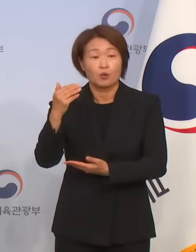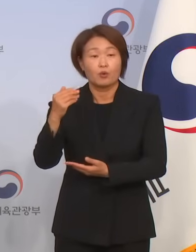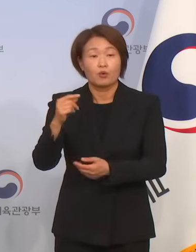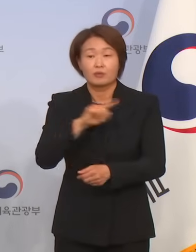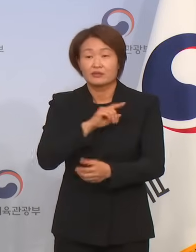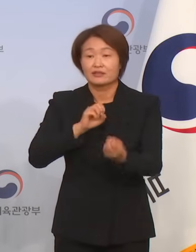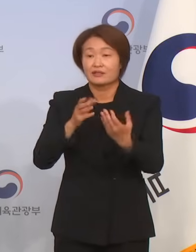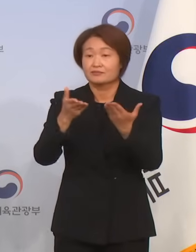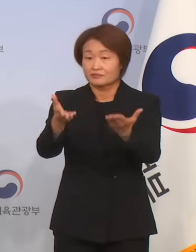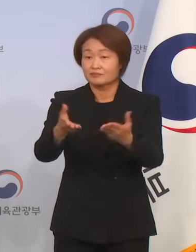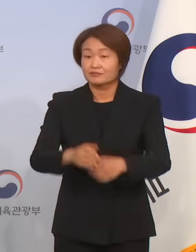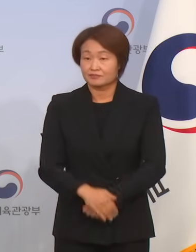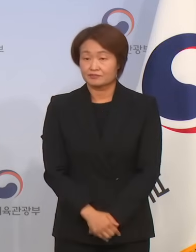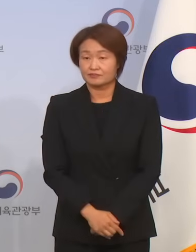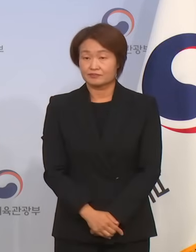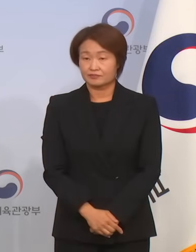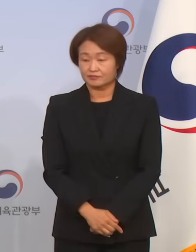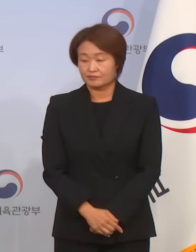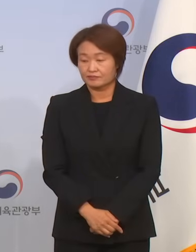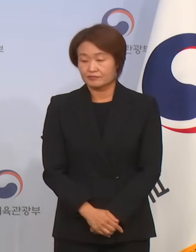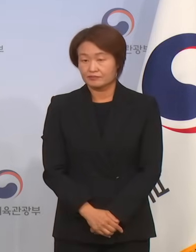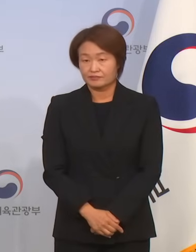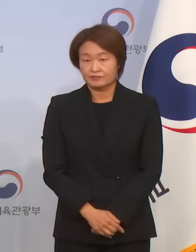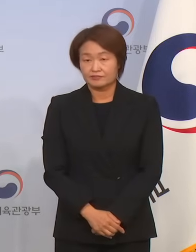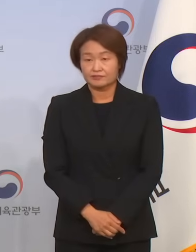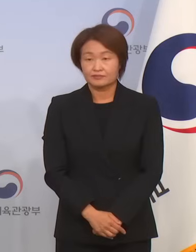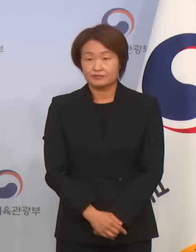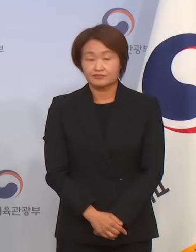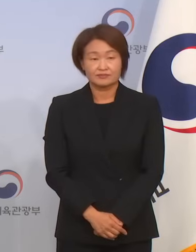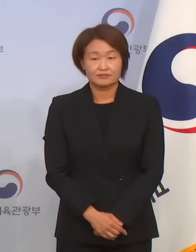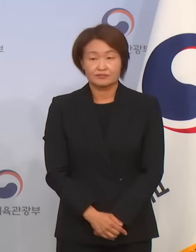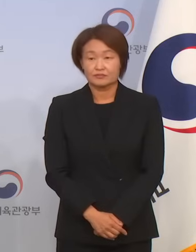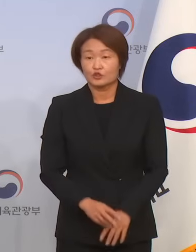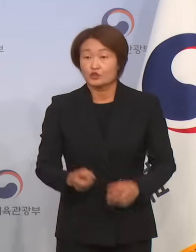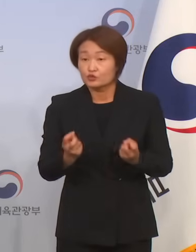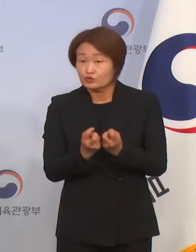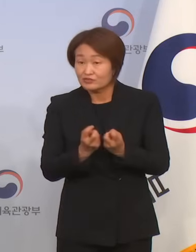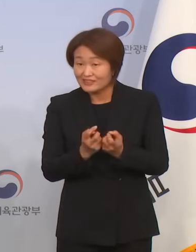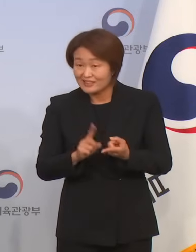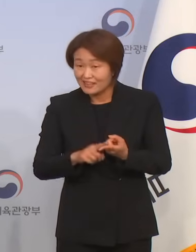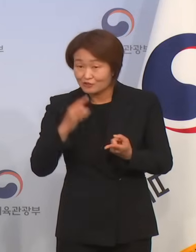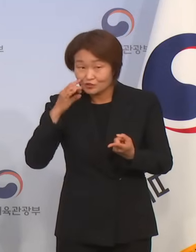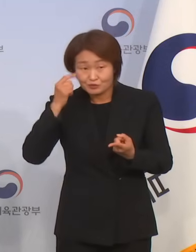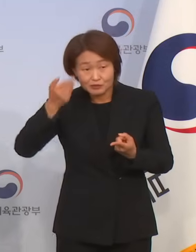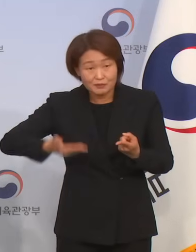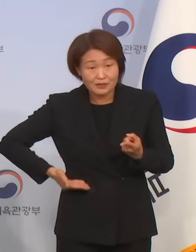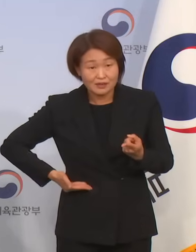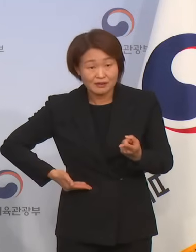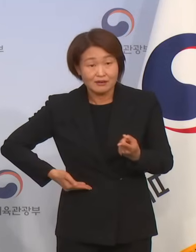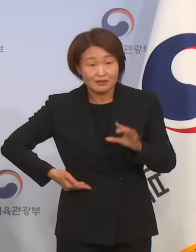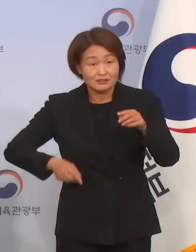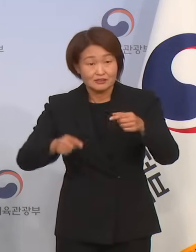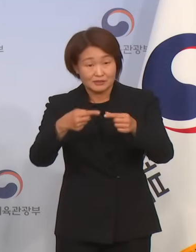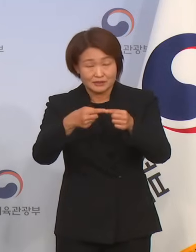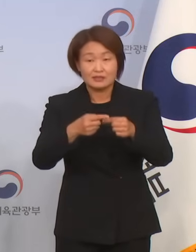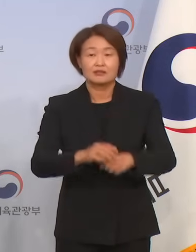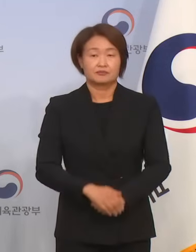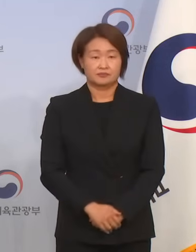하도록 하겠습니다. 아까 어떤 수단이 있는지 여쭤보신 것이죠, 첫 번째일까요?